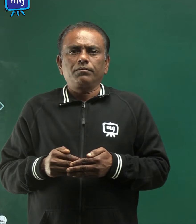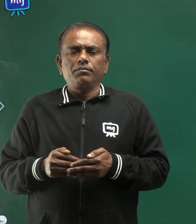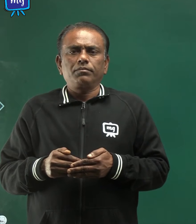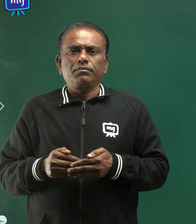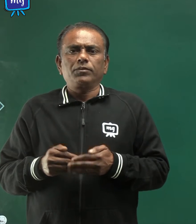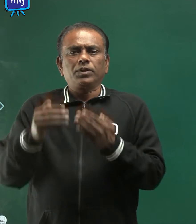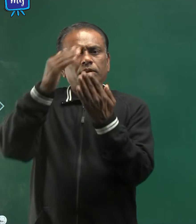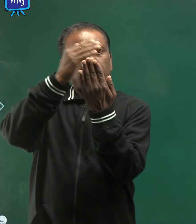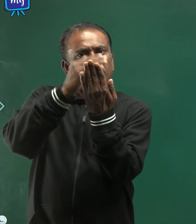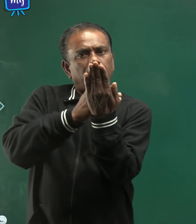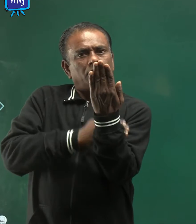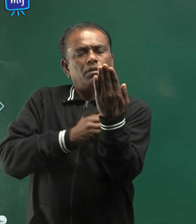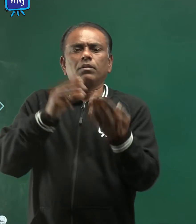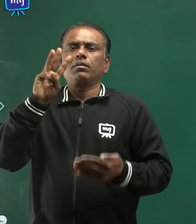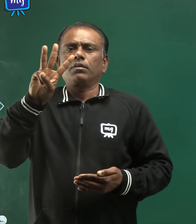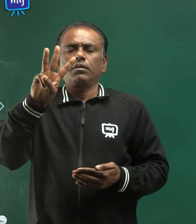चरण 3